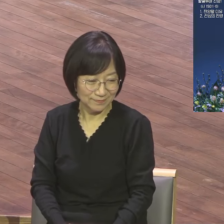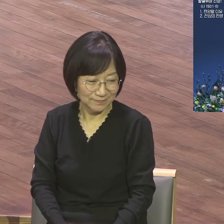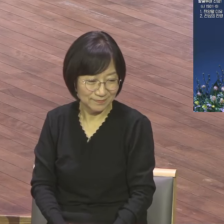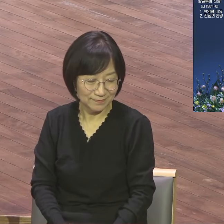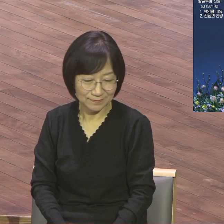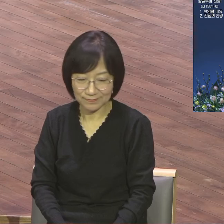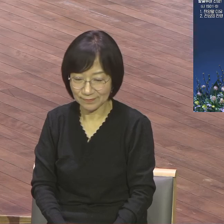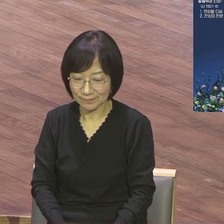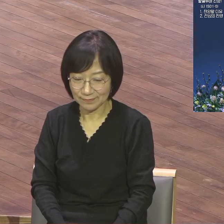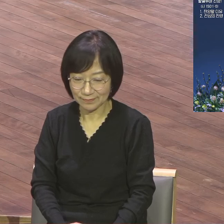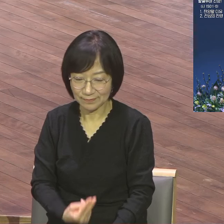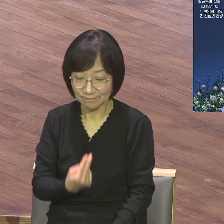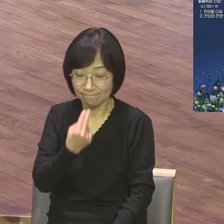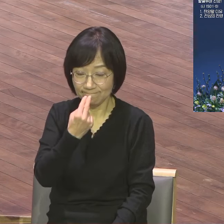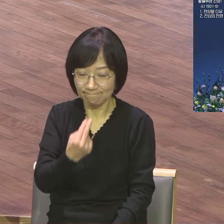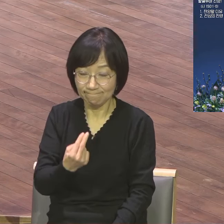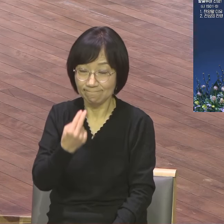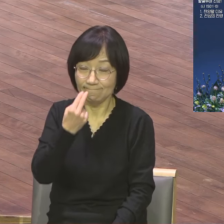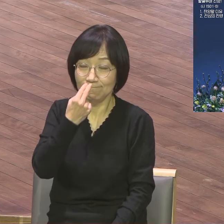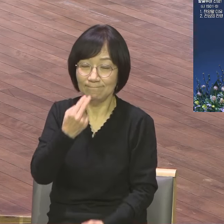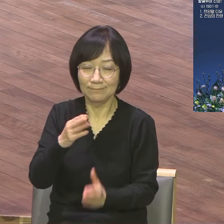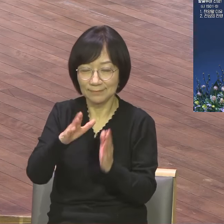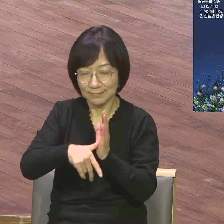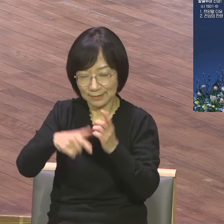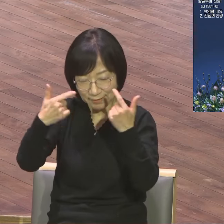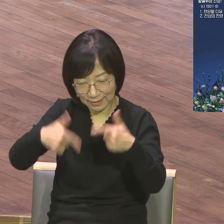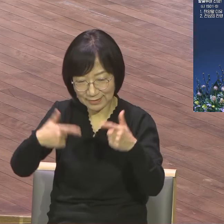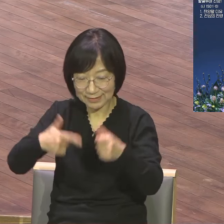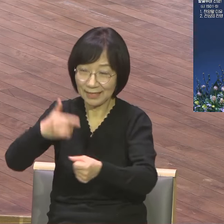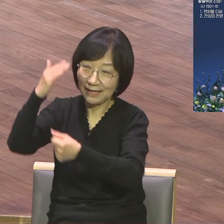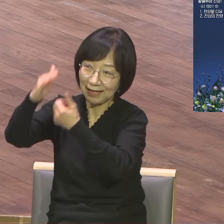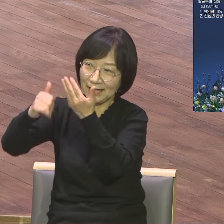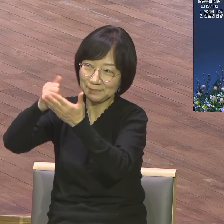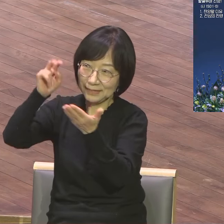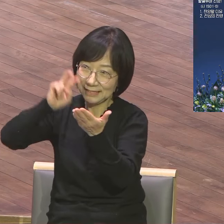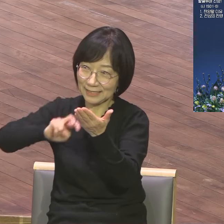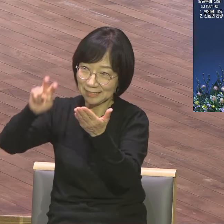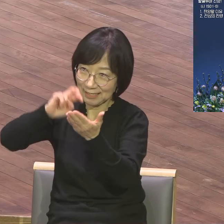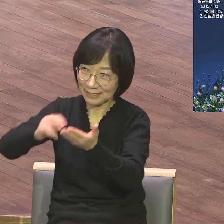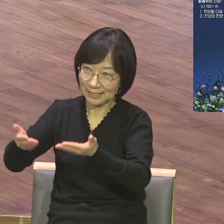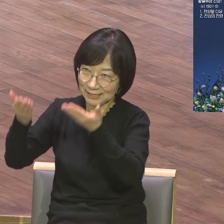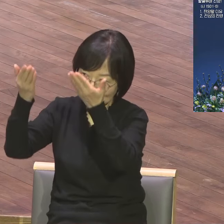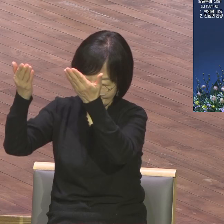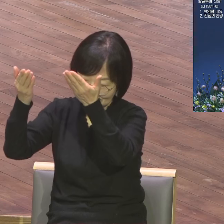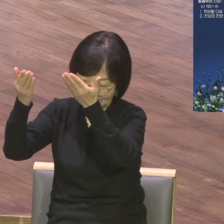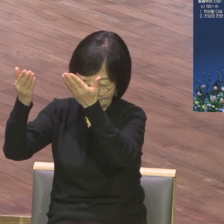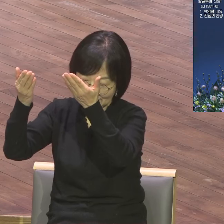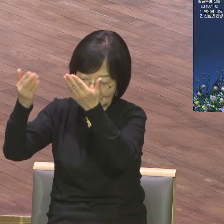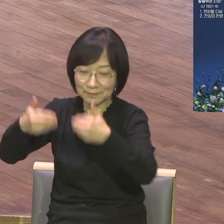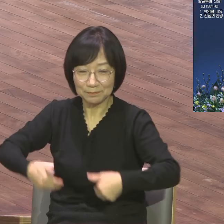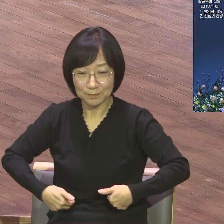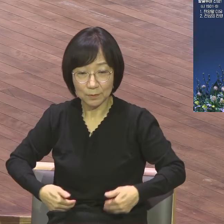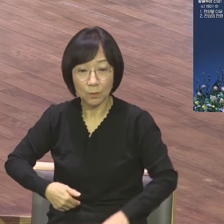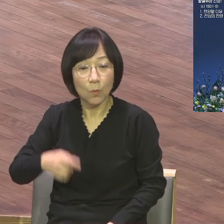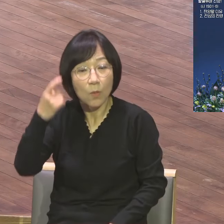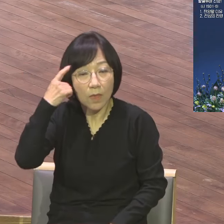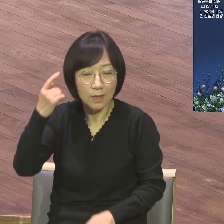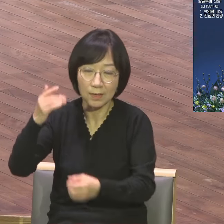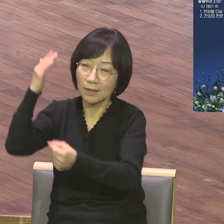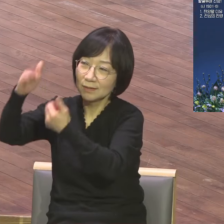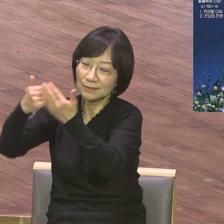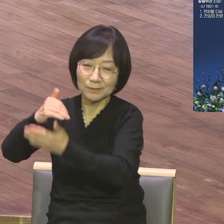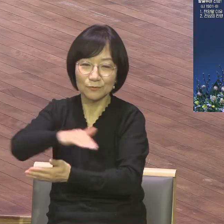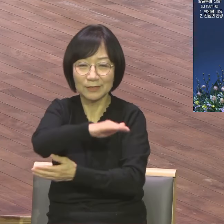호흡할 때마다 하나님을 찬양하는 것이 우리를 하나님께서 창조하신 창조의 이유가 된다.